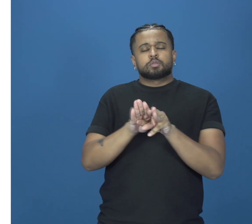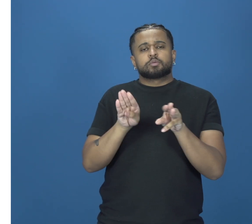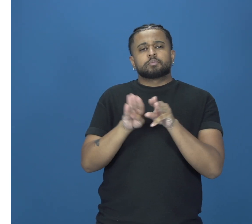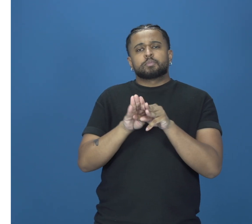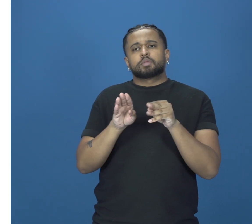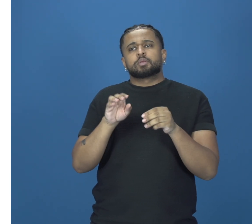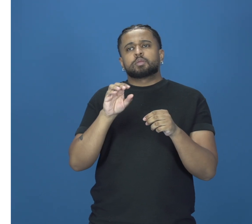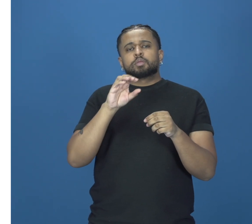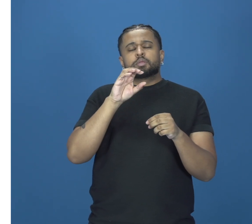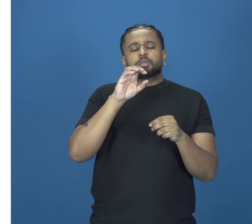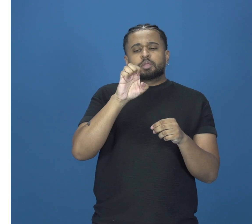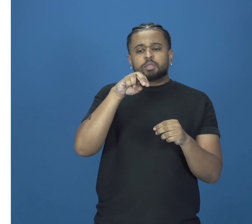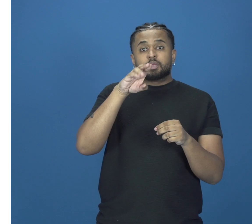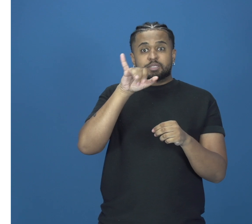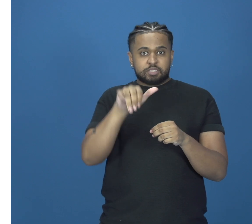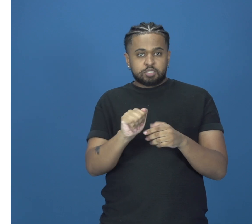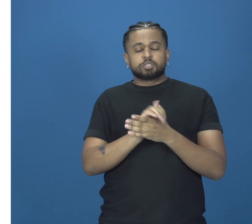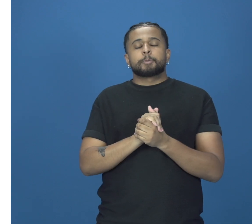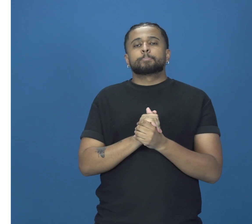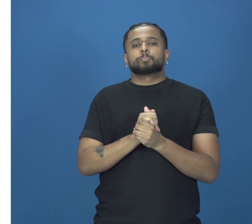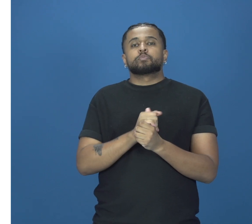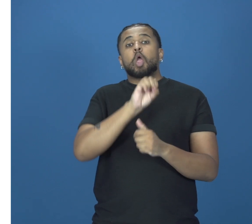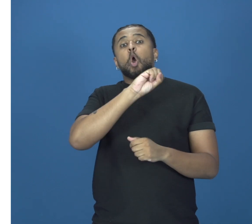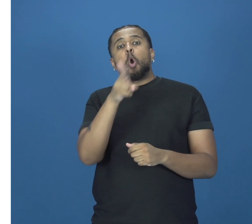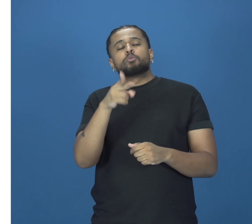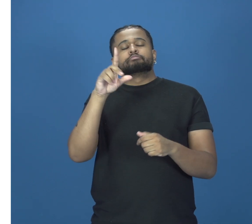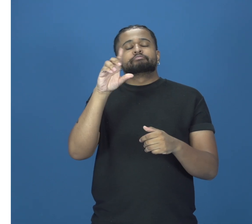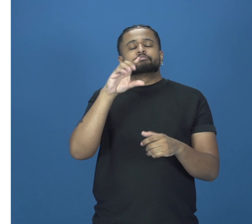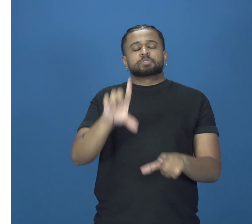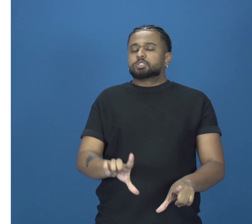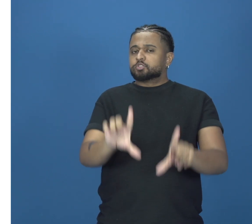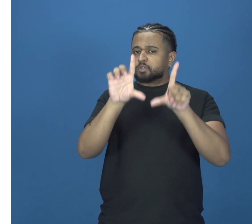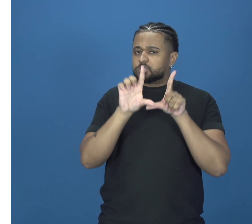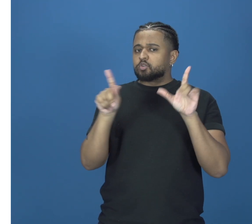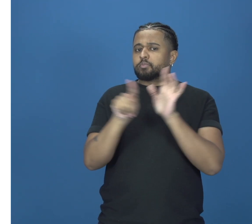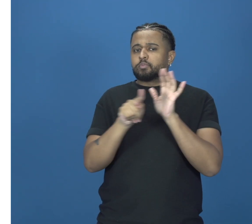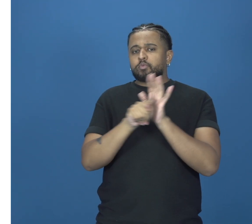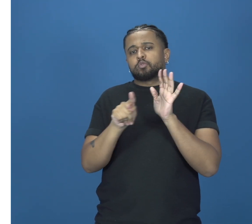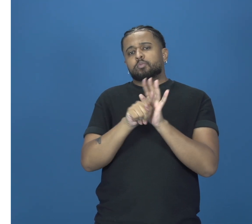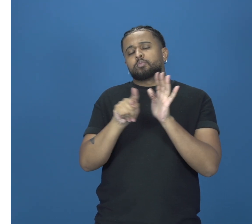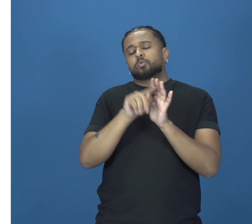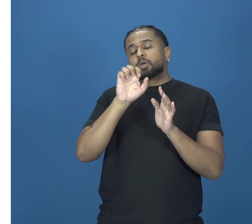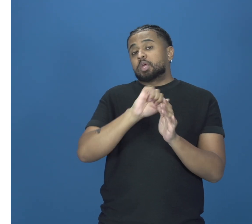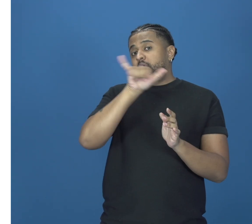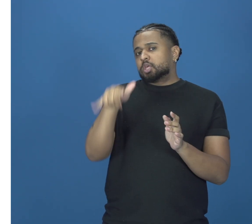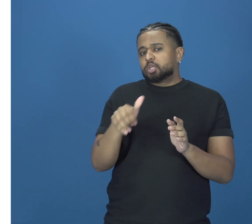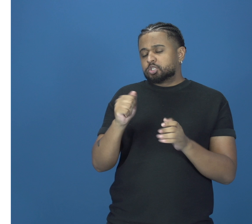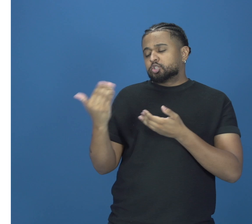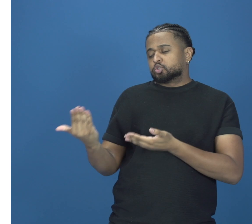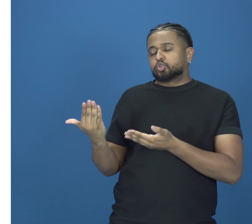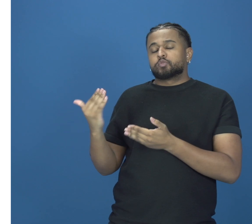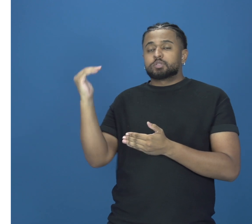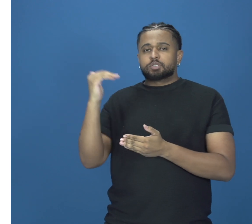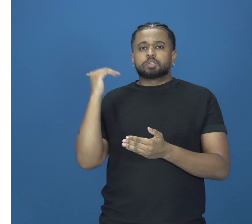Certificação de Competências de Jovens e Adultos, ENSEJA, ou pelo Exame de Certificação de Competências ou de Avaliação de